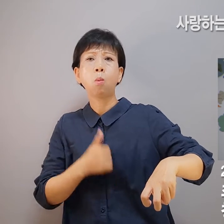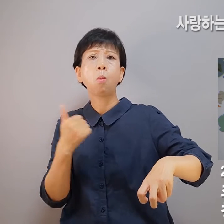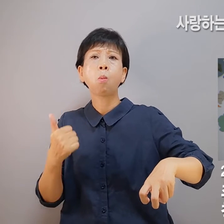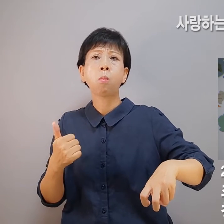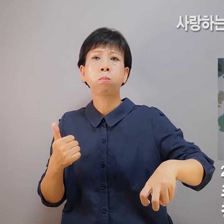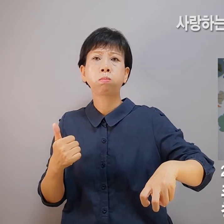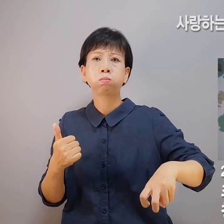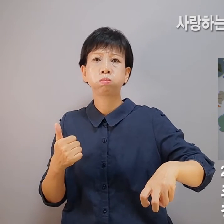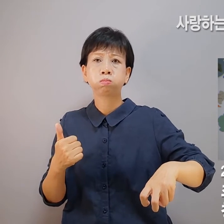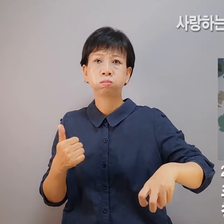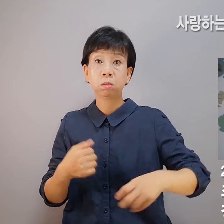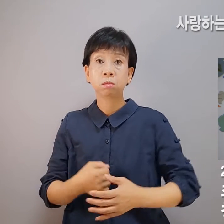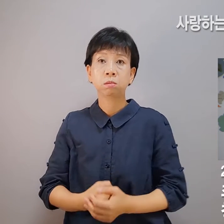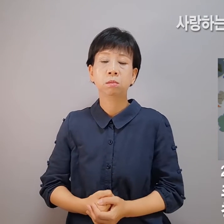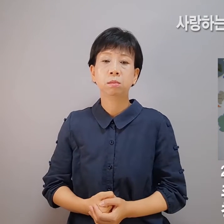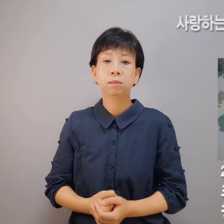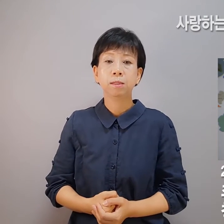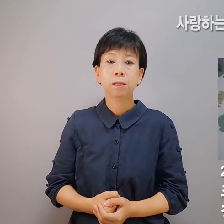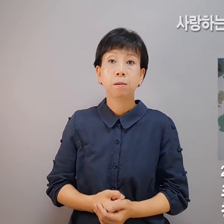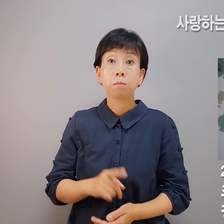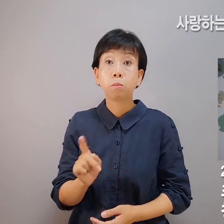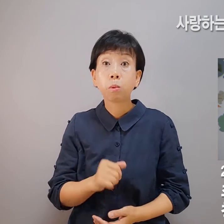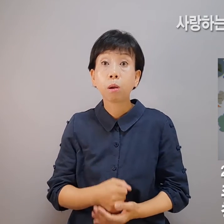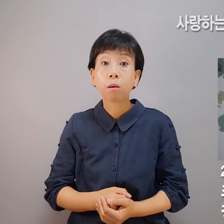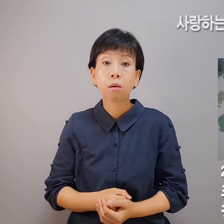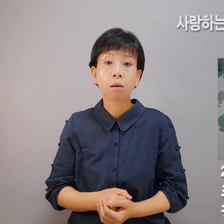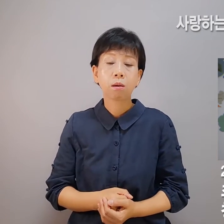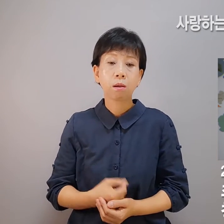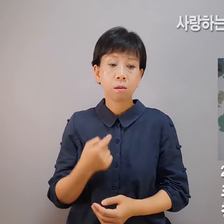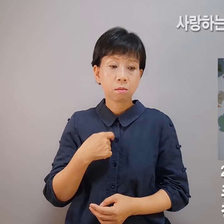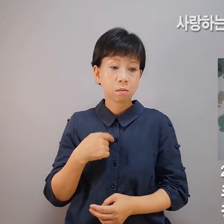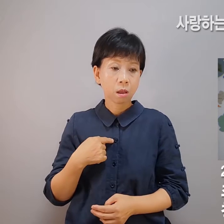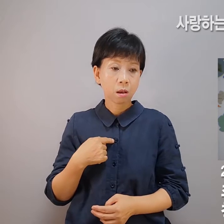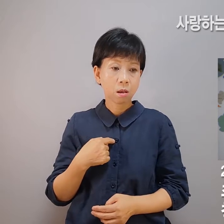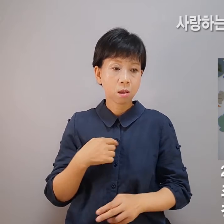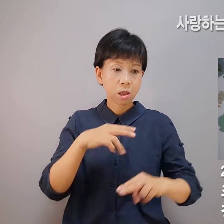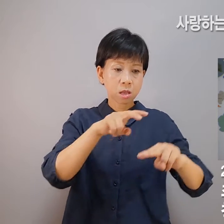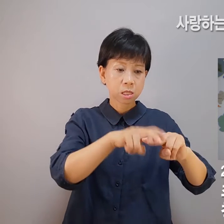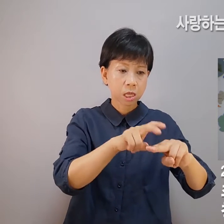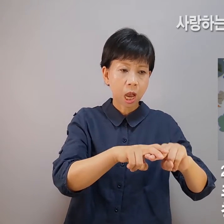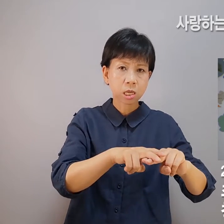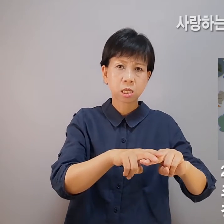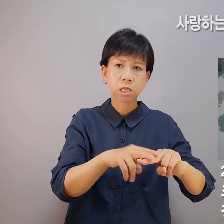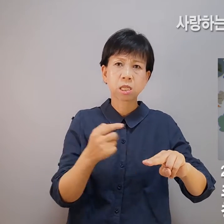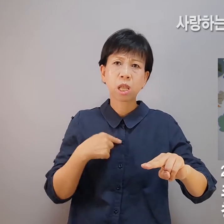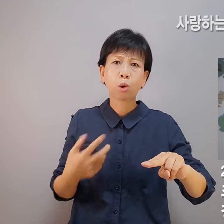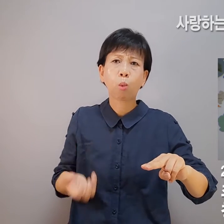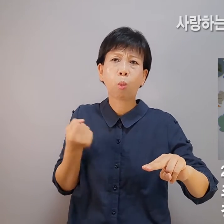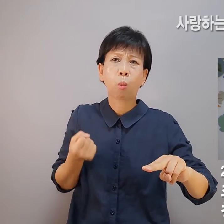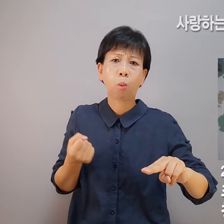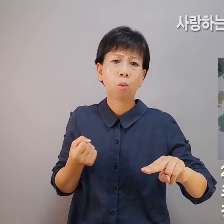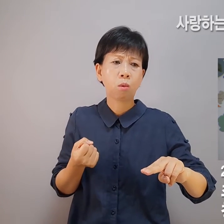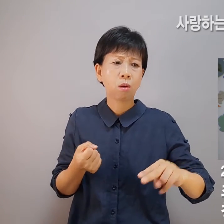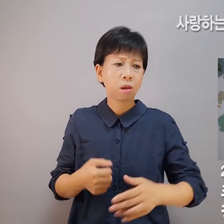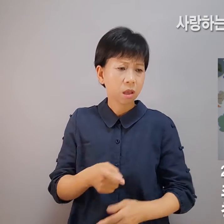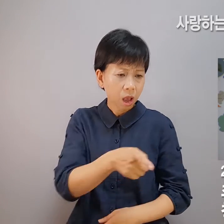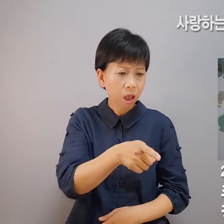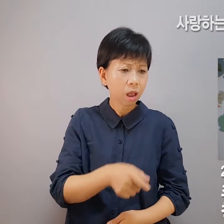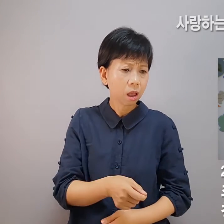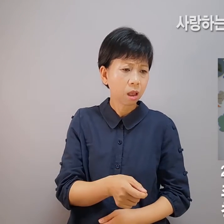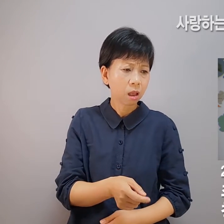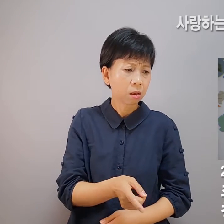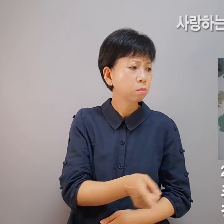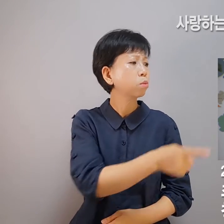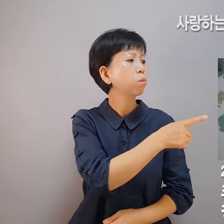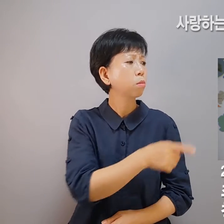적이 있잖아요. 뭐 별 말이 필요 없거든요. 누군가 내 지정석에 먼저 와서 앉는 거지요. 그래서 이러는 거예요.